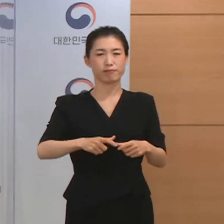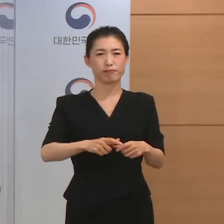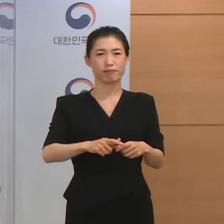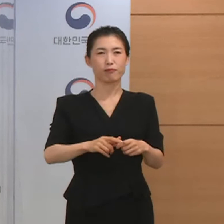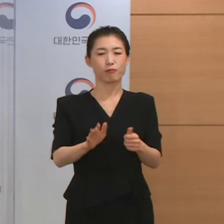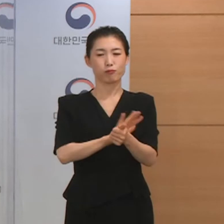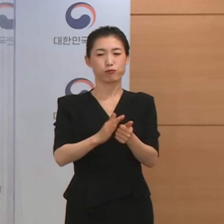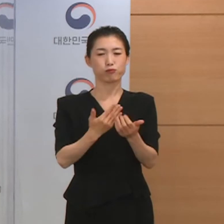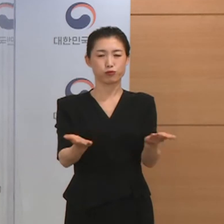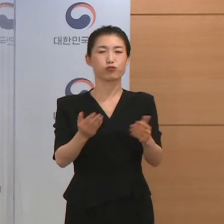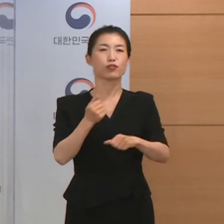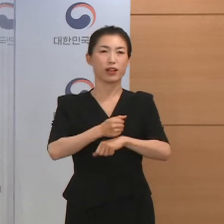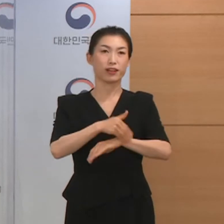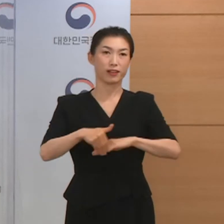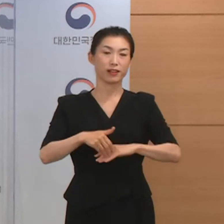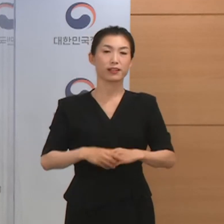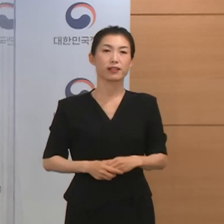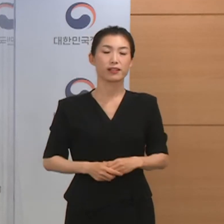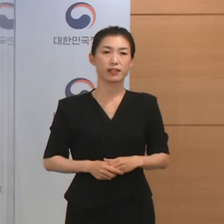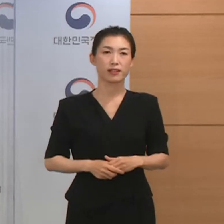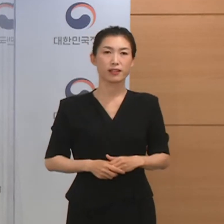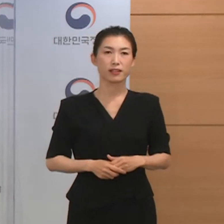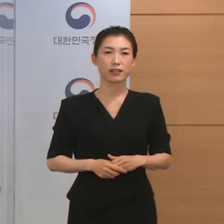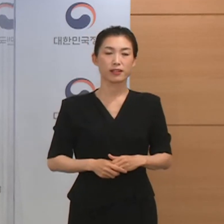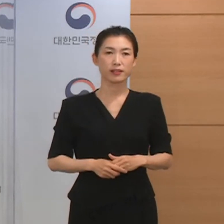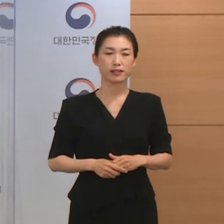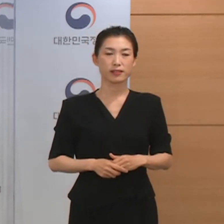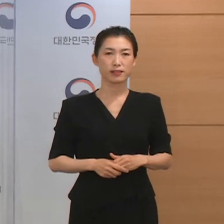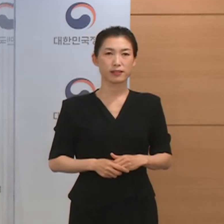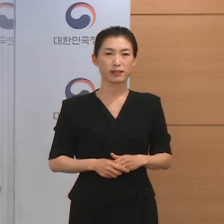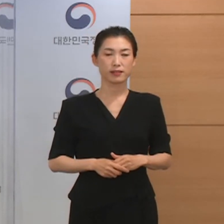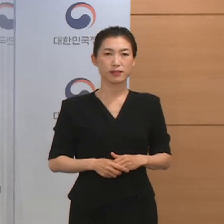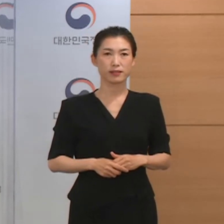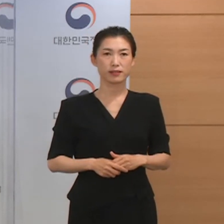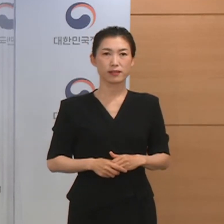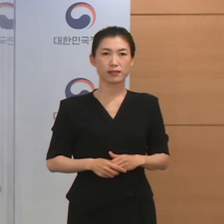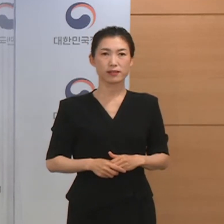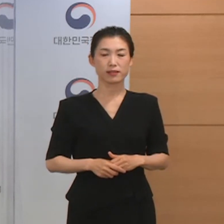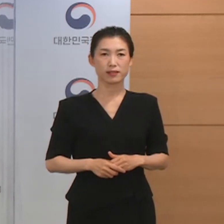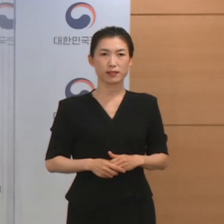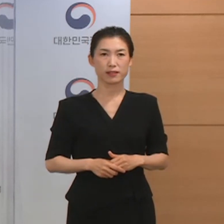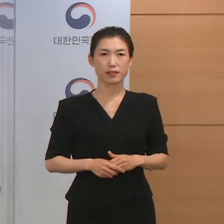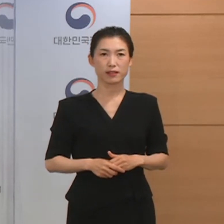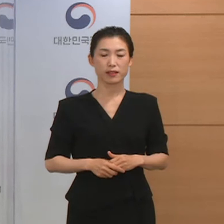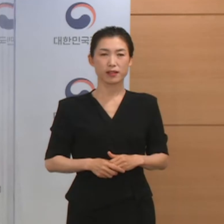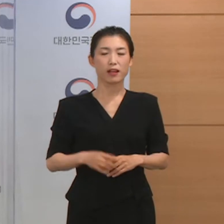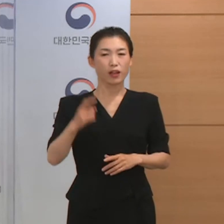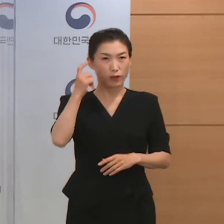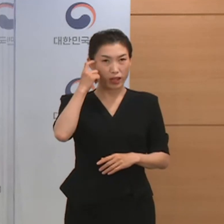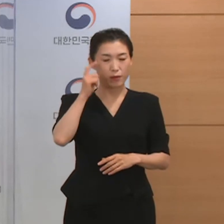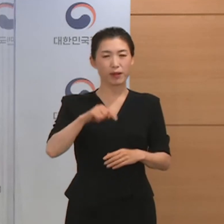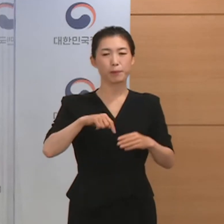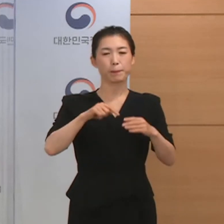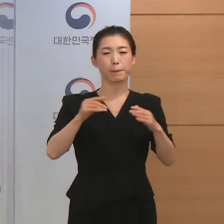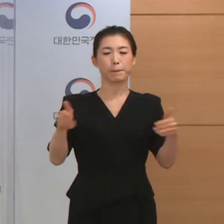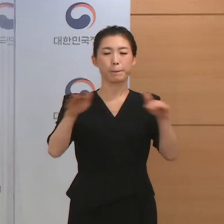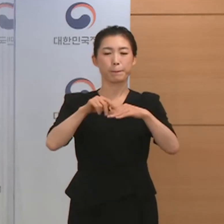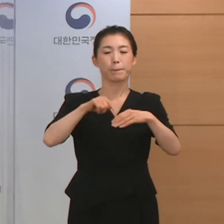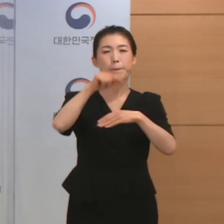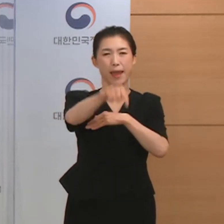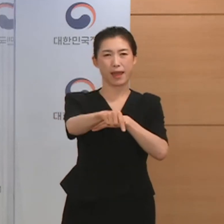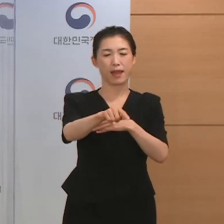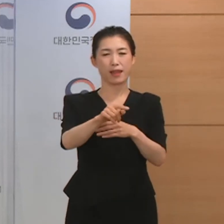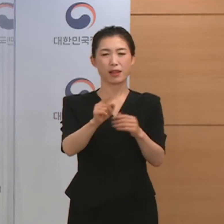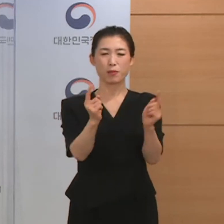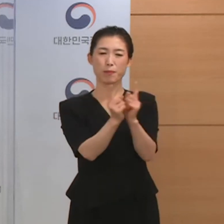제공하는 내용을 발표드렸습니다. 내용에 대해서는 야외에서의 그 전파 가능성이 매우 낮은 것으로